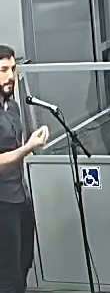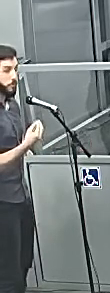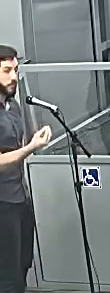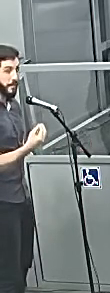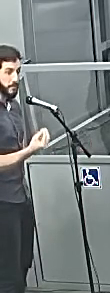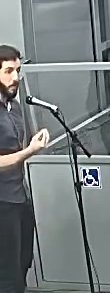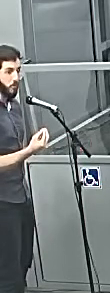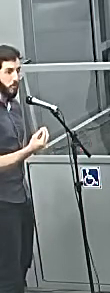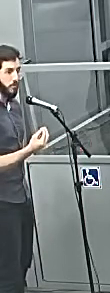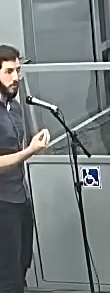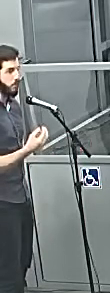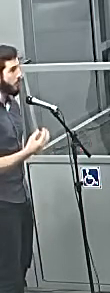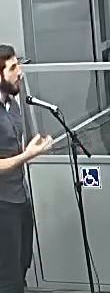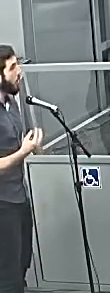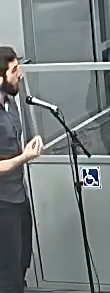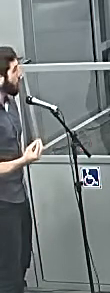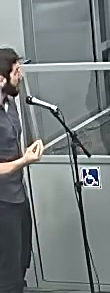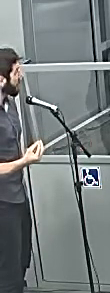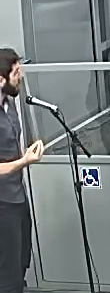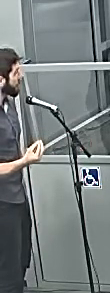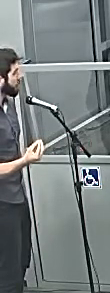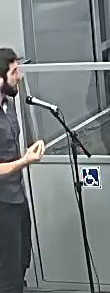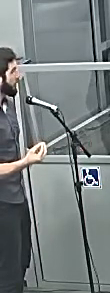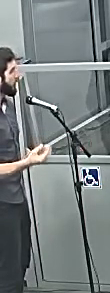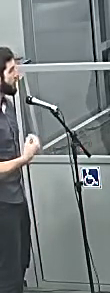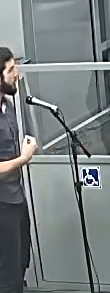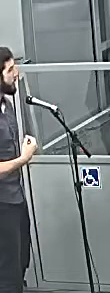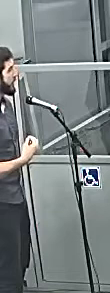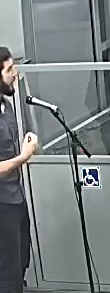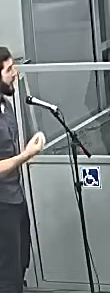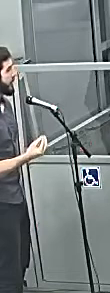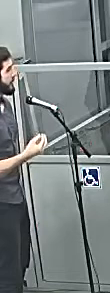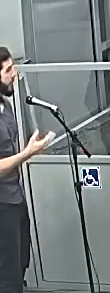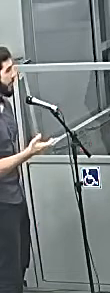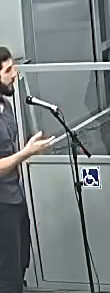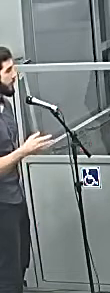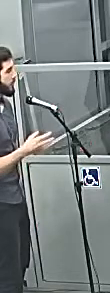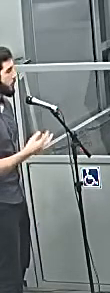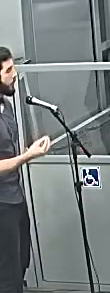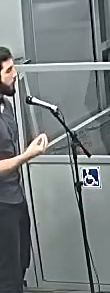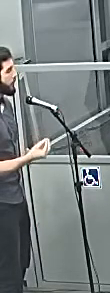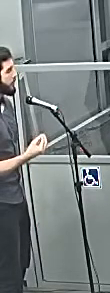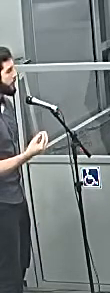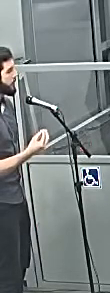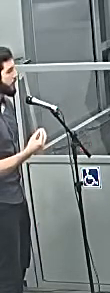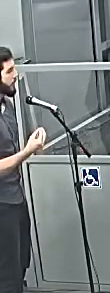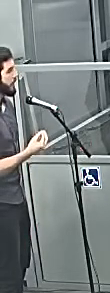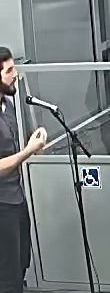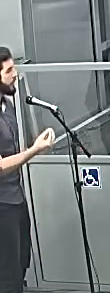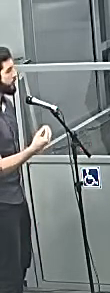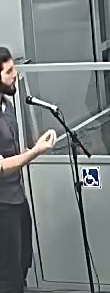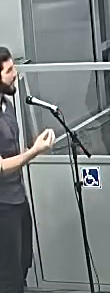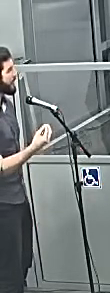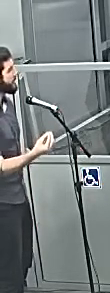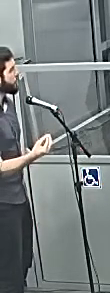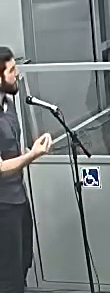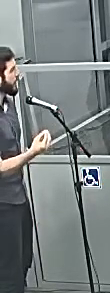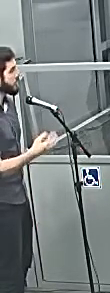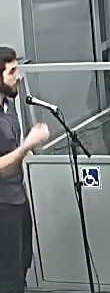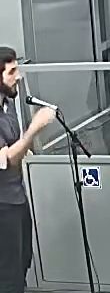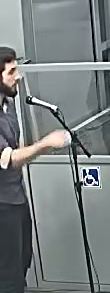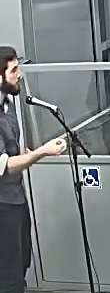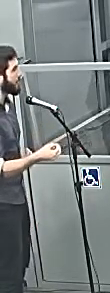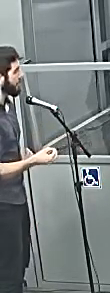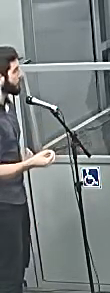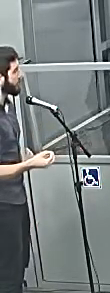no currículo básico universal de ensino ou no rotativo porque hoje em dia a lei descreve que o currículo optativo trata só de matérias regionais